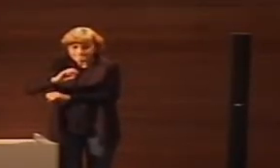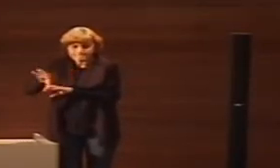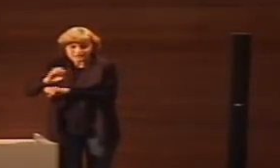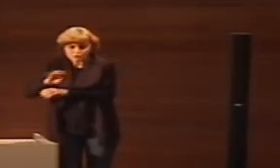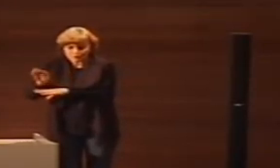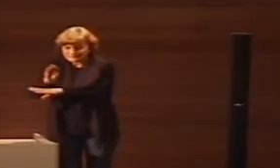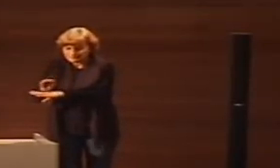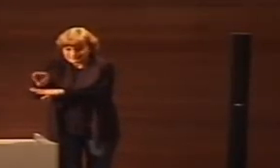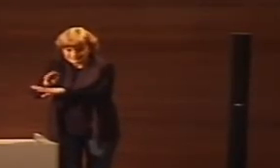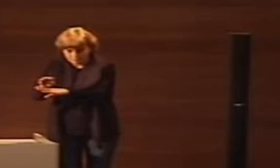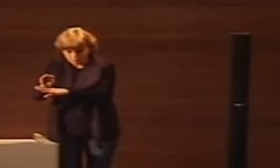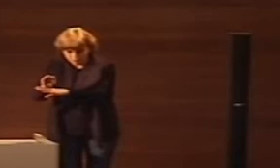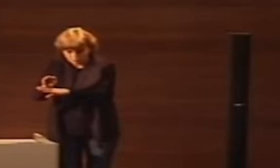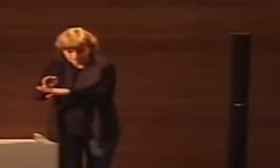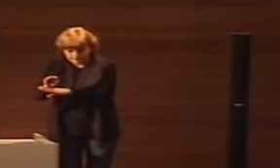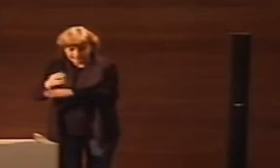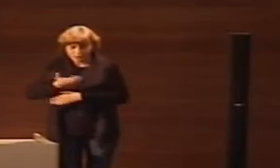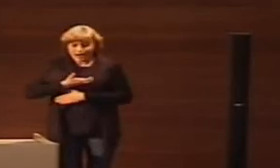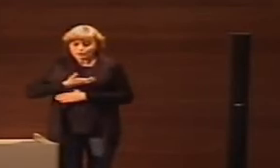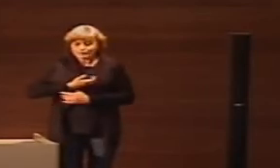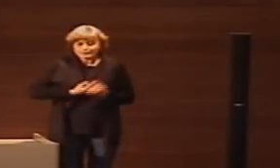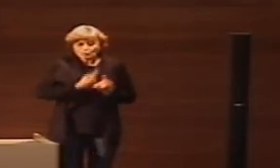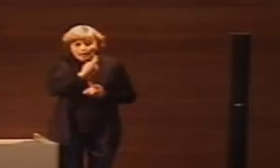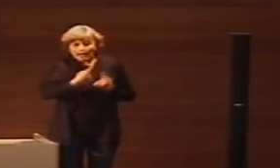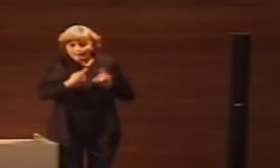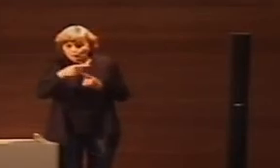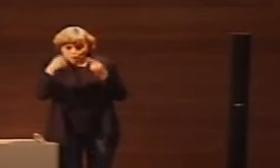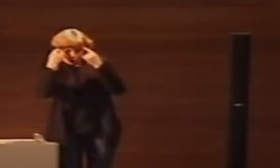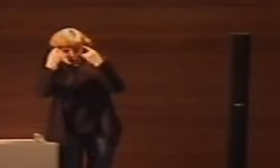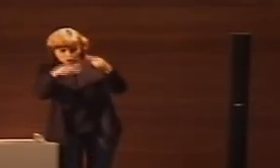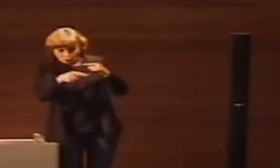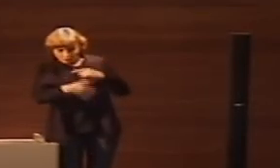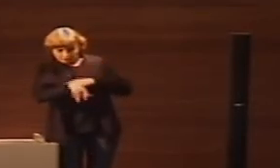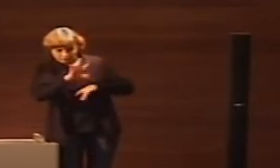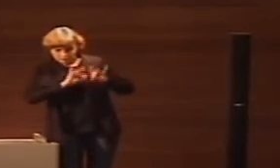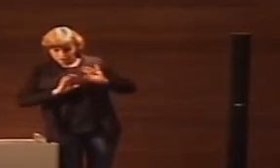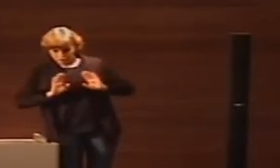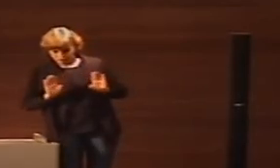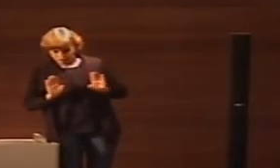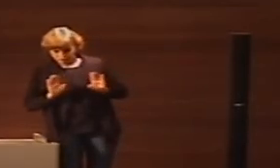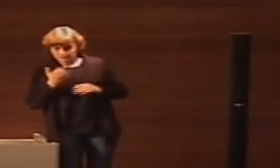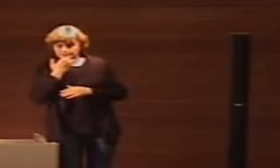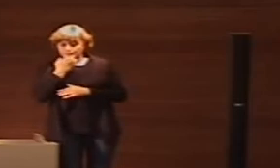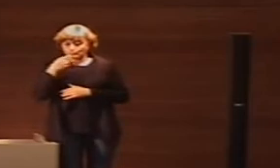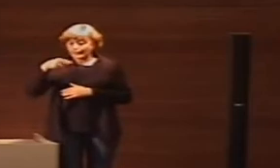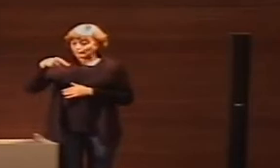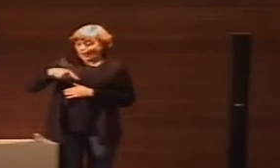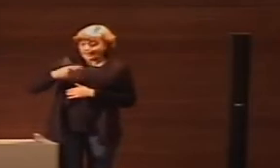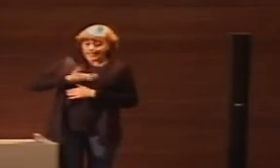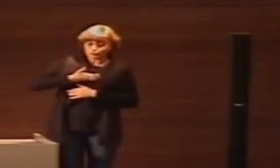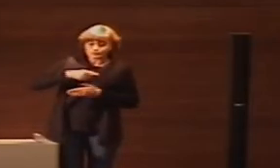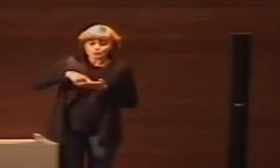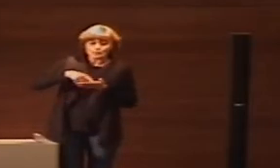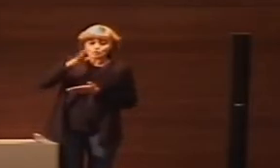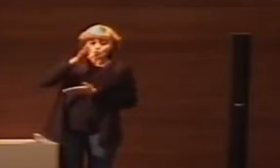Y el margen municipal es amplio. Cada municipio hace un poco lo que quiere. Aquí creo que utilizáis el recibo del agua, en el municipio de al lado es una tasa fija y en